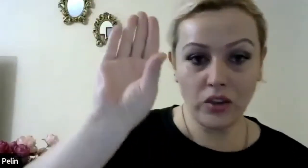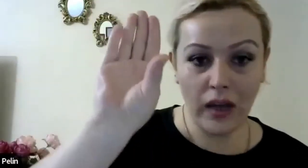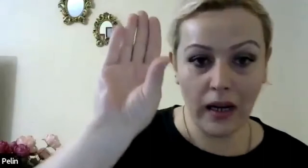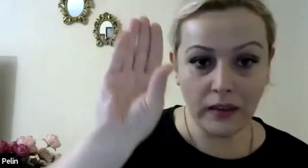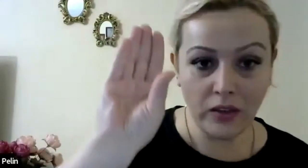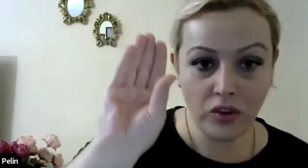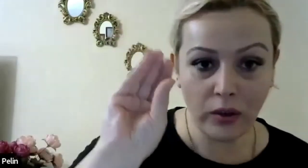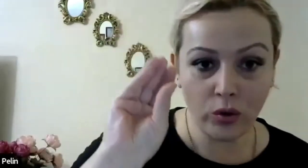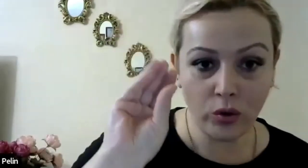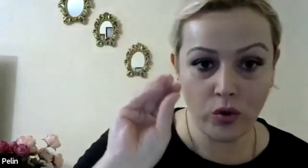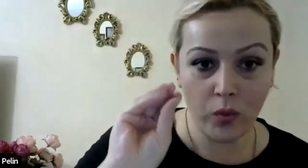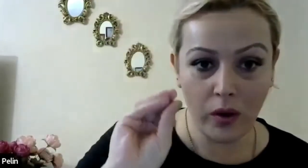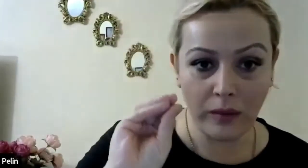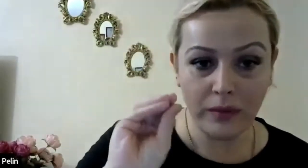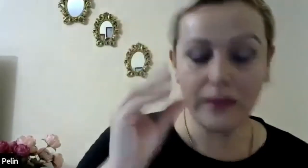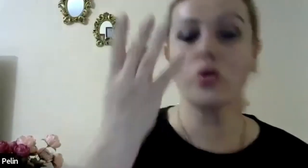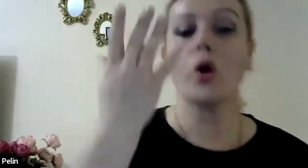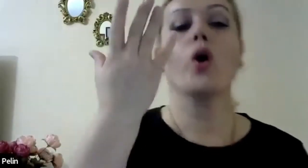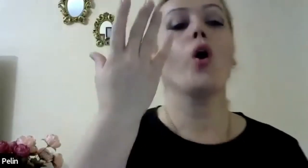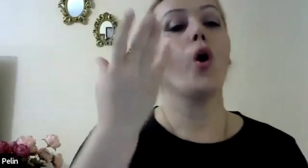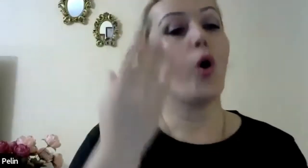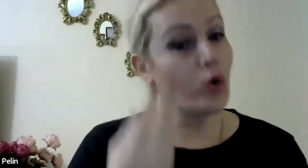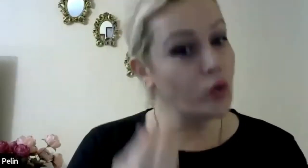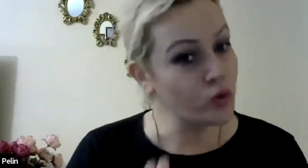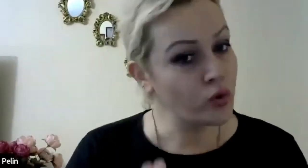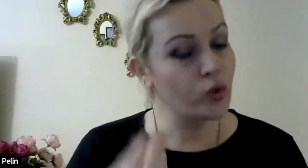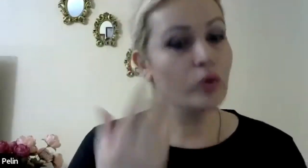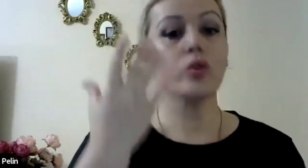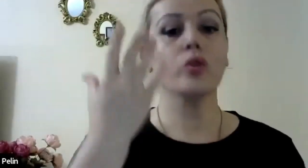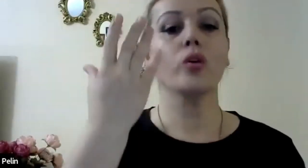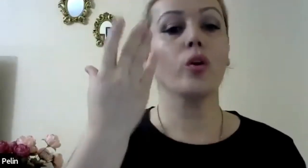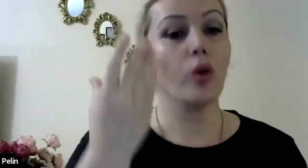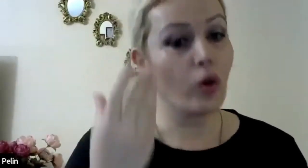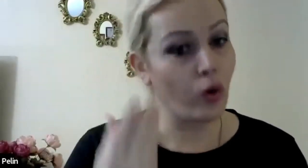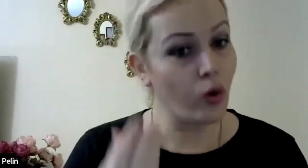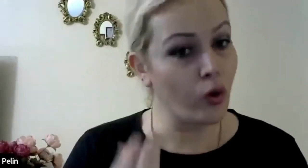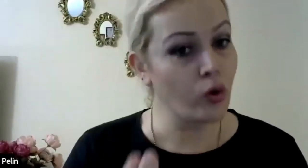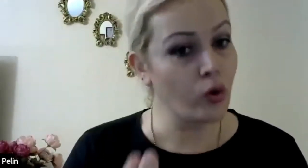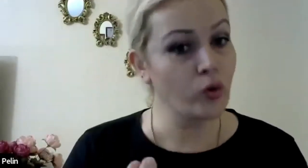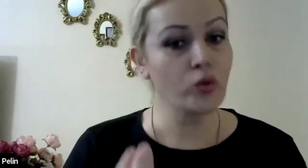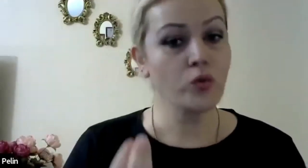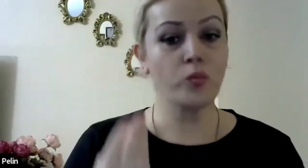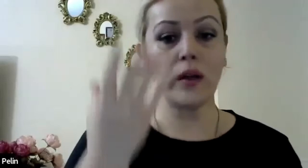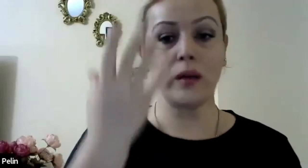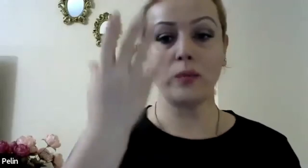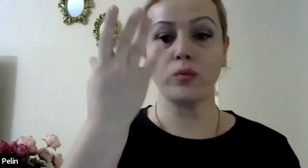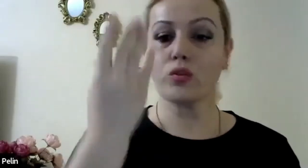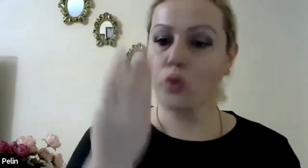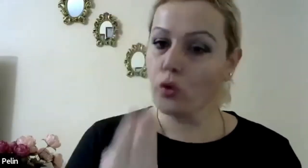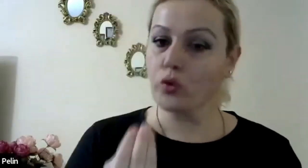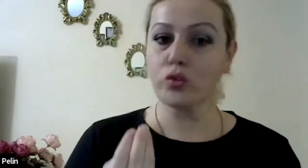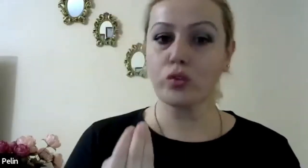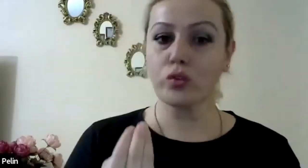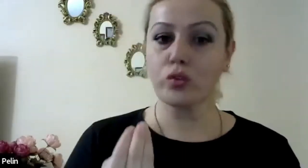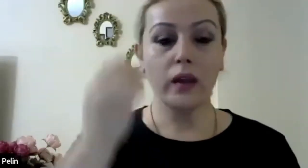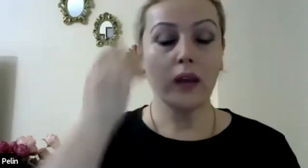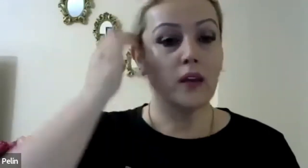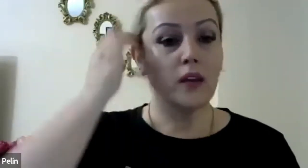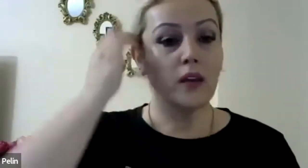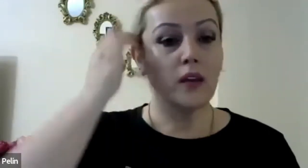işaretin içten görüntüsü böyle birleşiyor. Olur. Olur. Böyle yapıyoruz. Olur. Şimdi